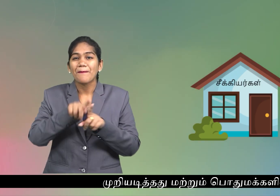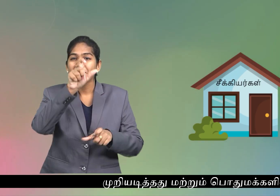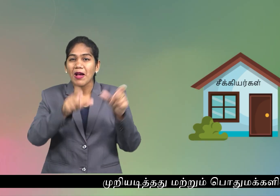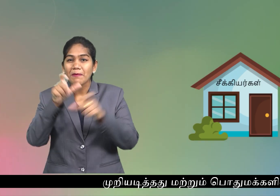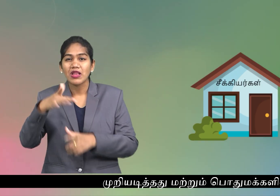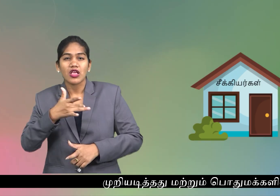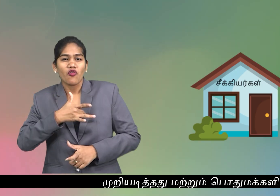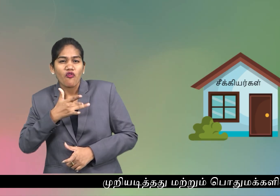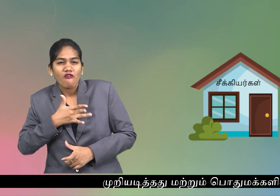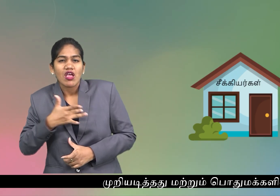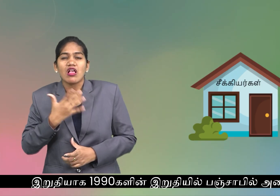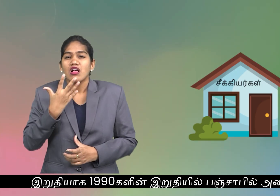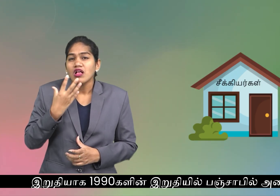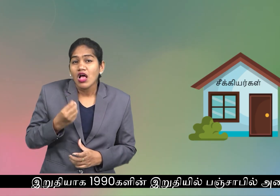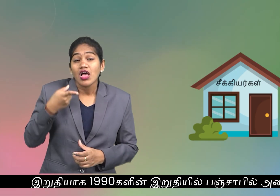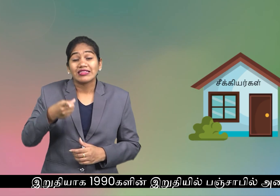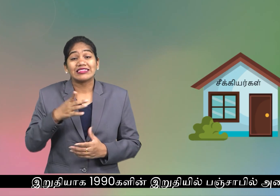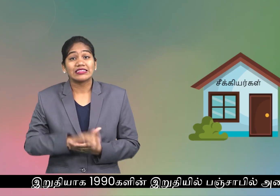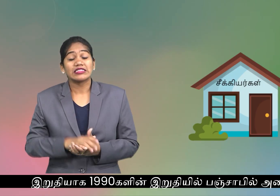விரைவாக குறைந்ததால் இறுதியாக